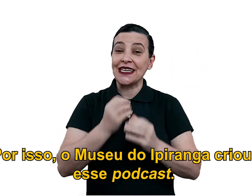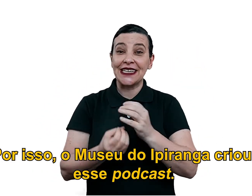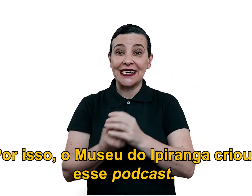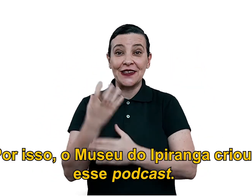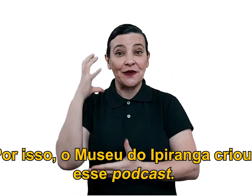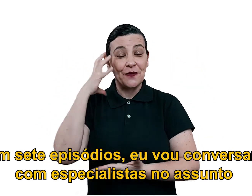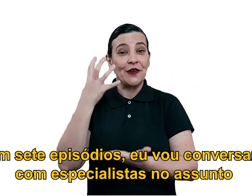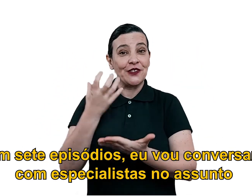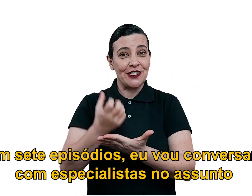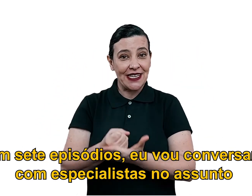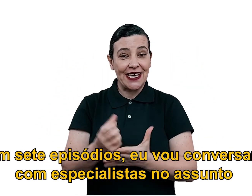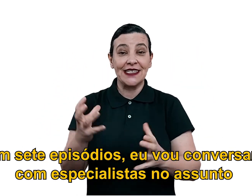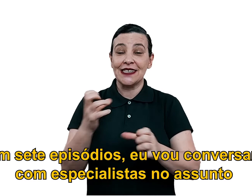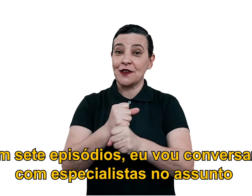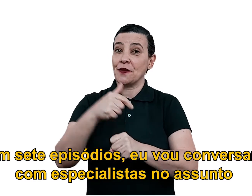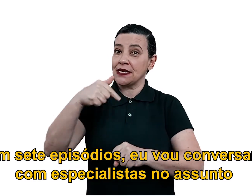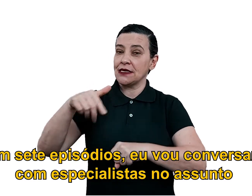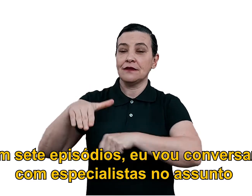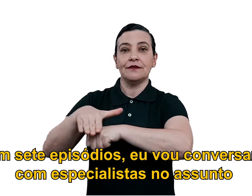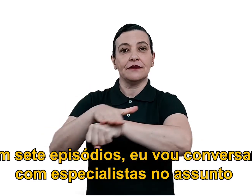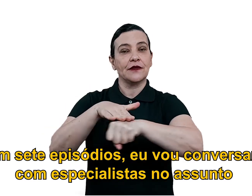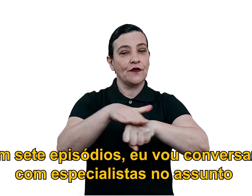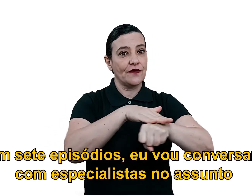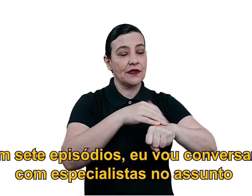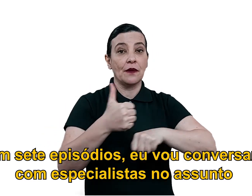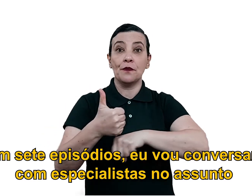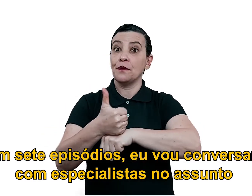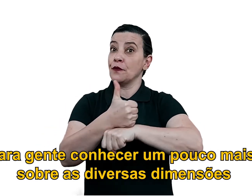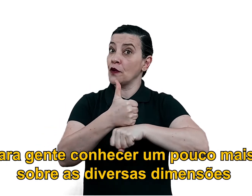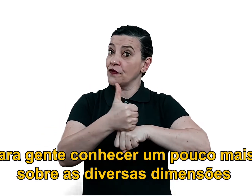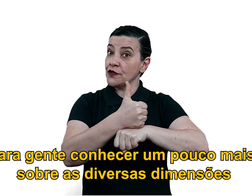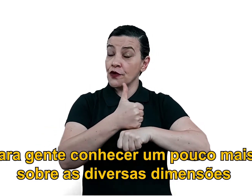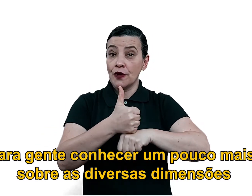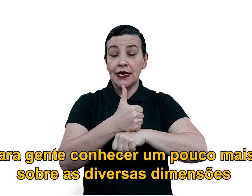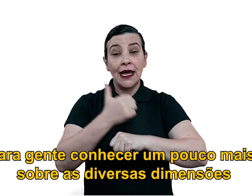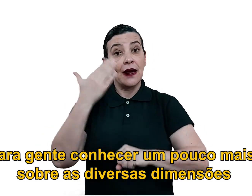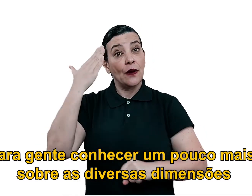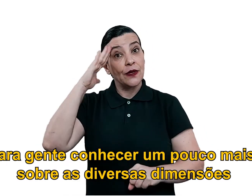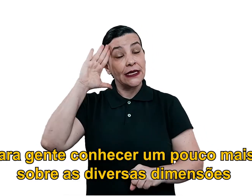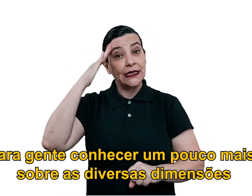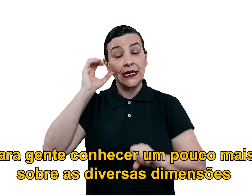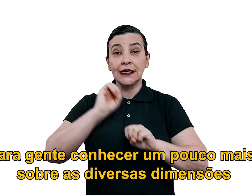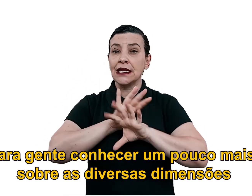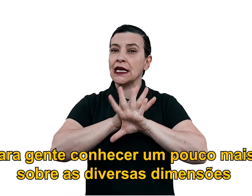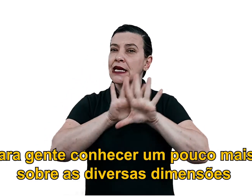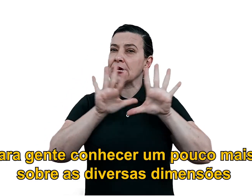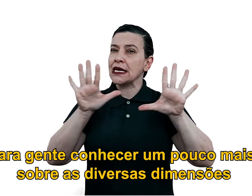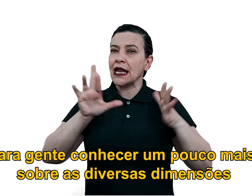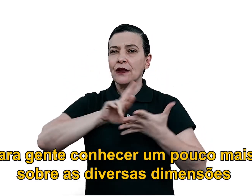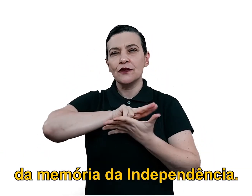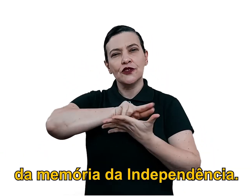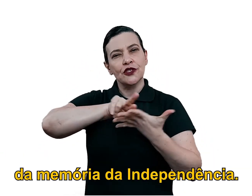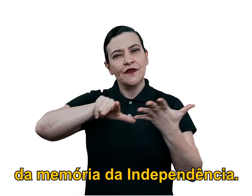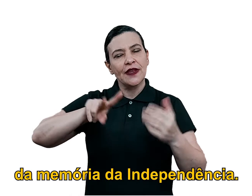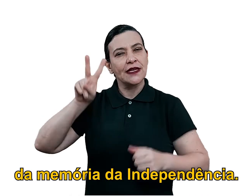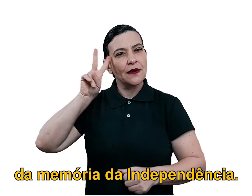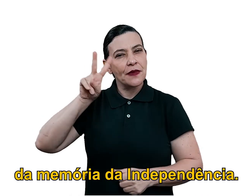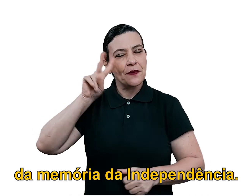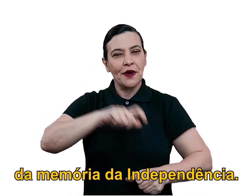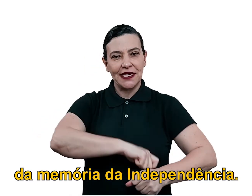podcast. Em 7 episódios, eu vou conversar com especialistas no assunto para a gente conhecer um pouco mais sobre as diversas dimensões da memória da